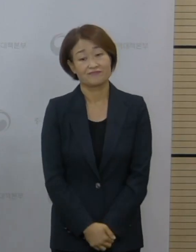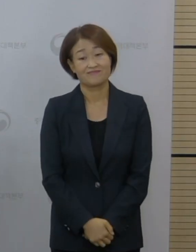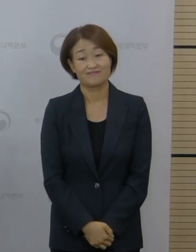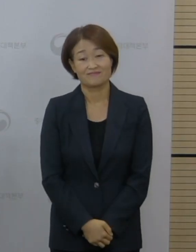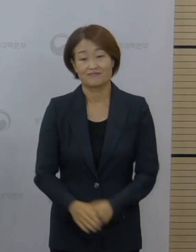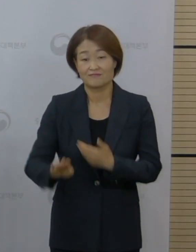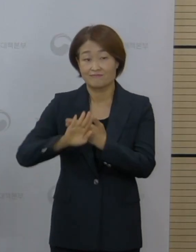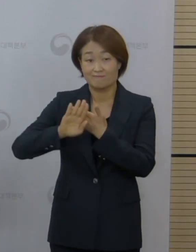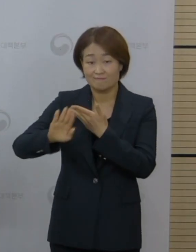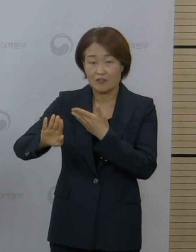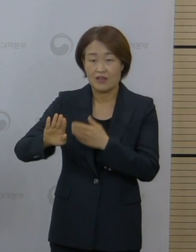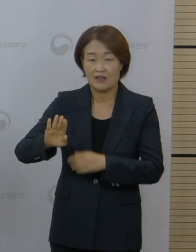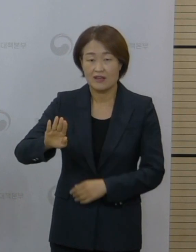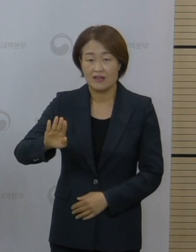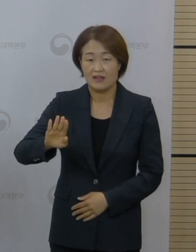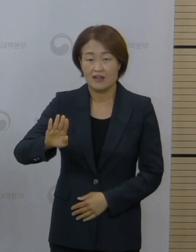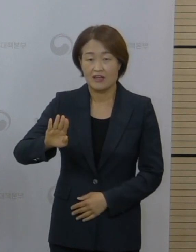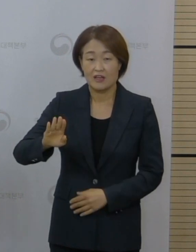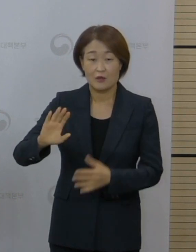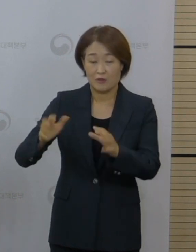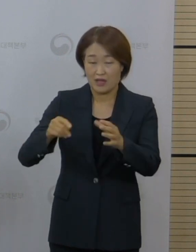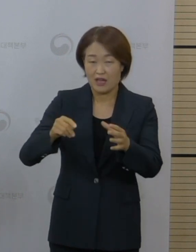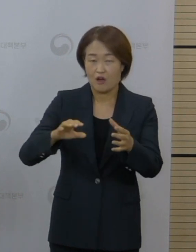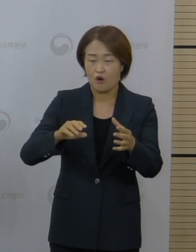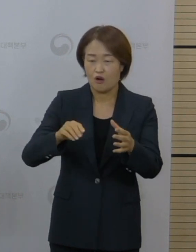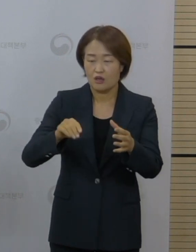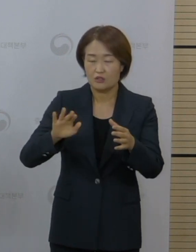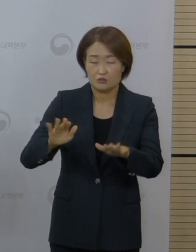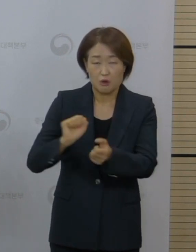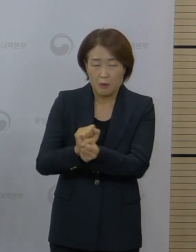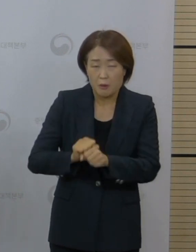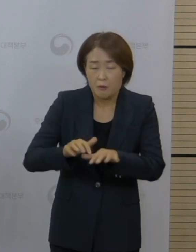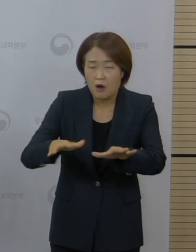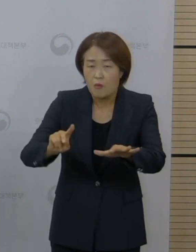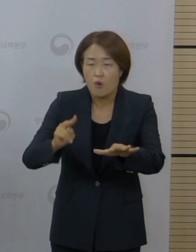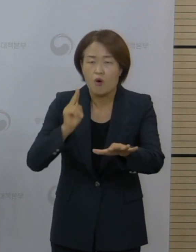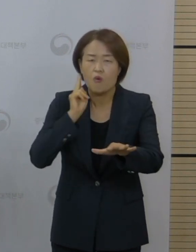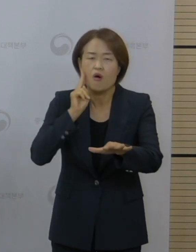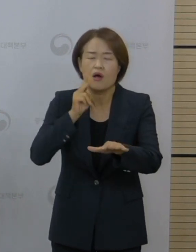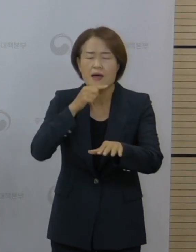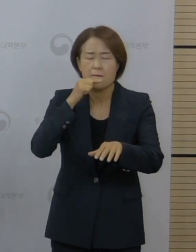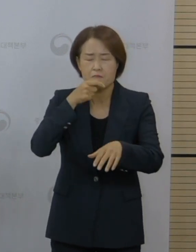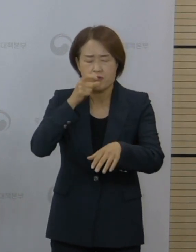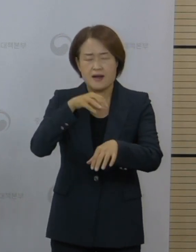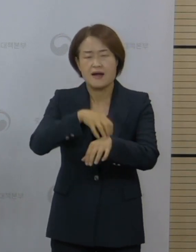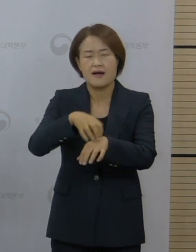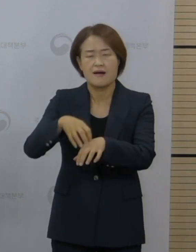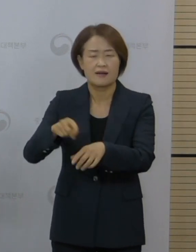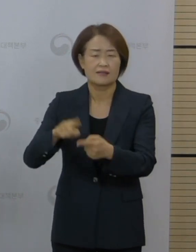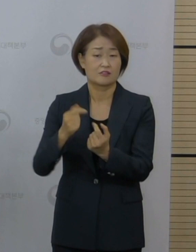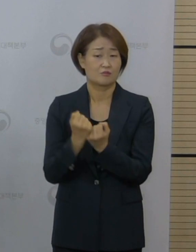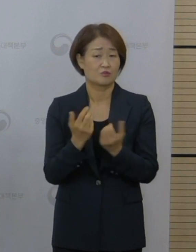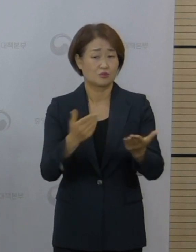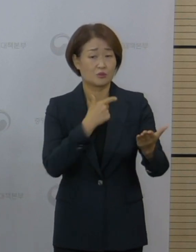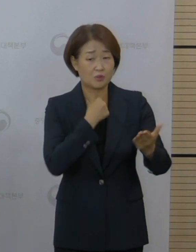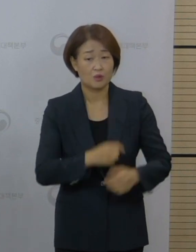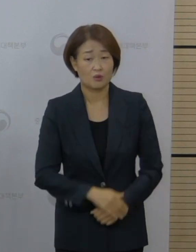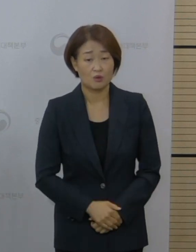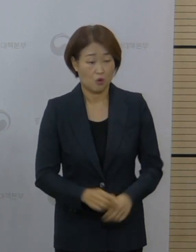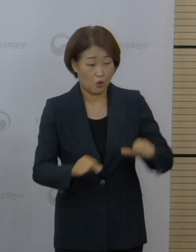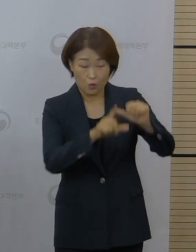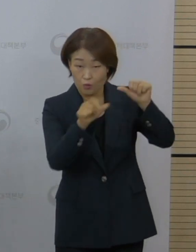다음으로 해외 일부 국가에서 확산 중인 원숭이 두창 관련하여 말씀드리겠습니다. 올해 5월